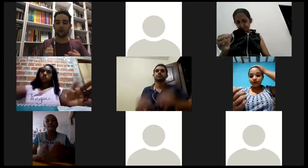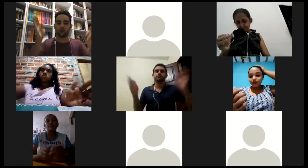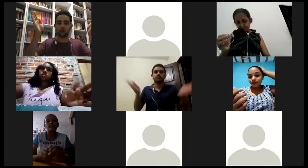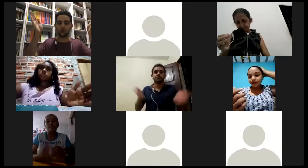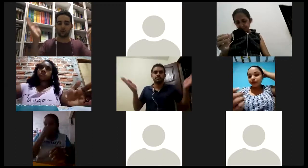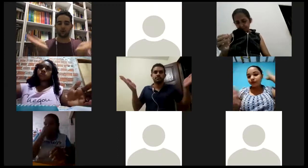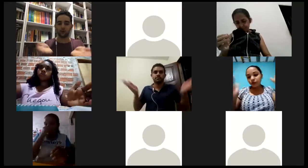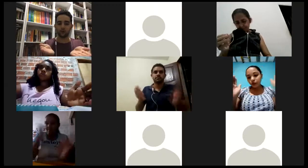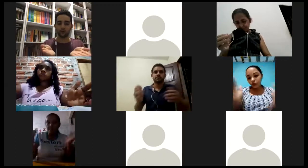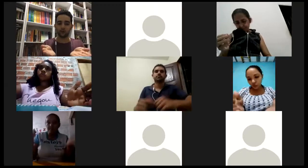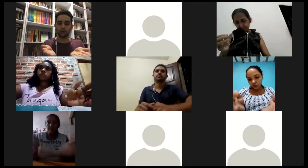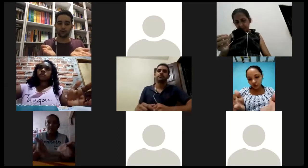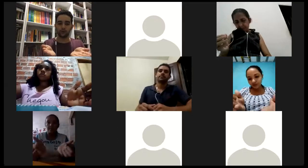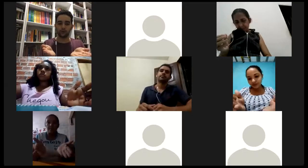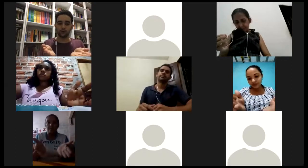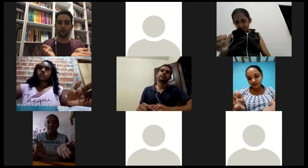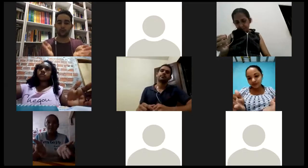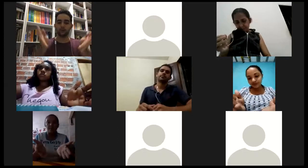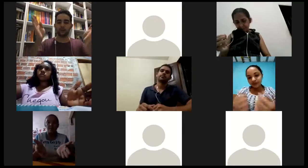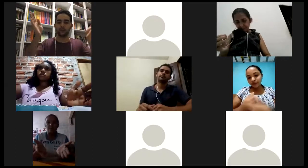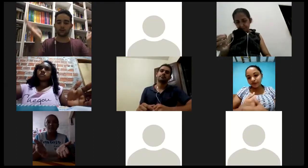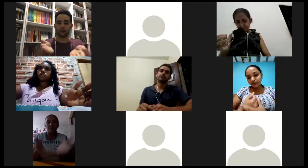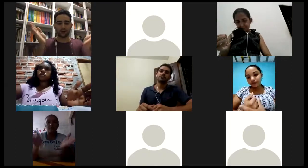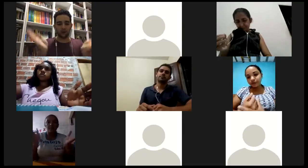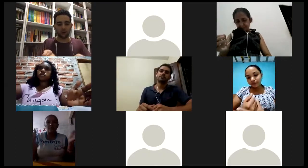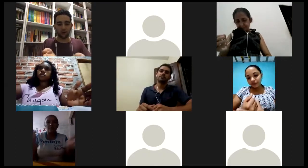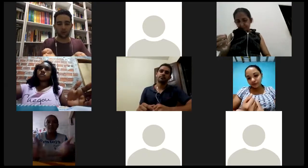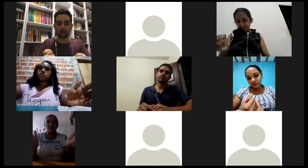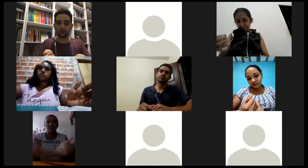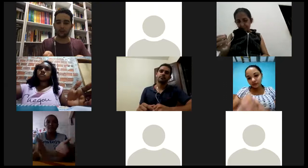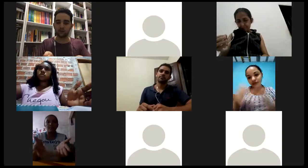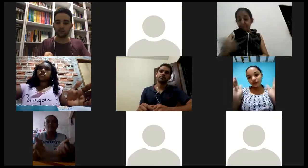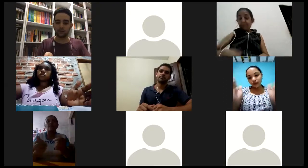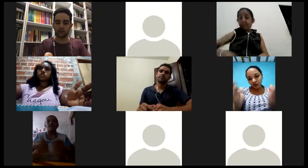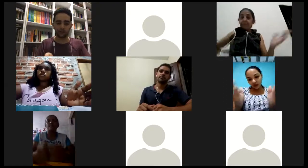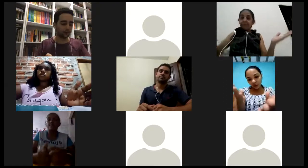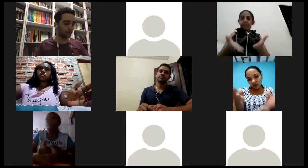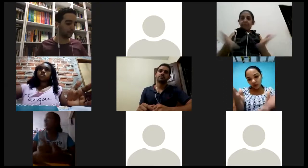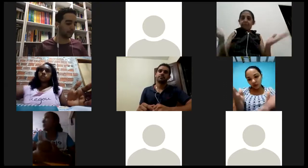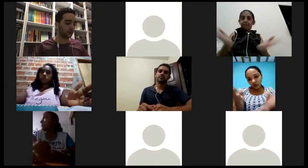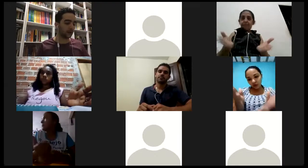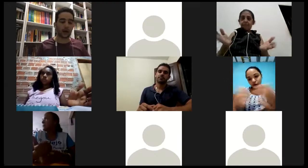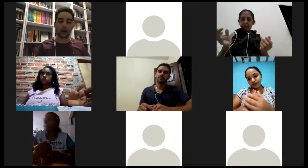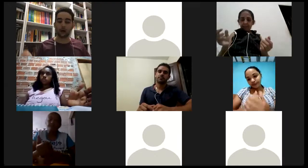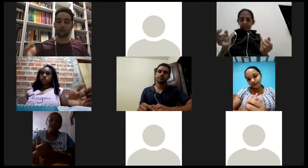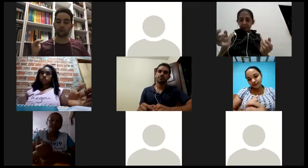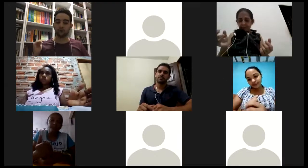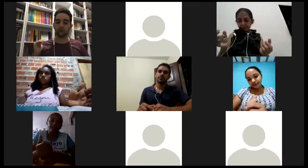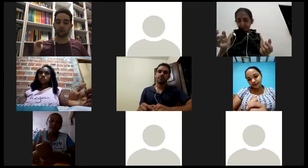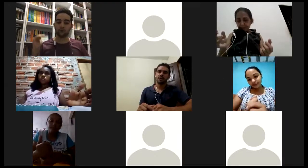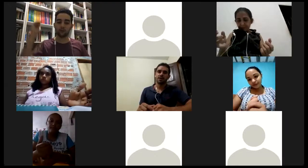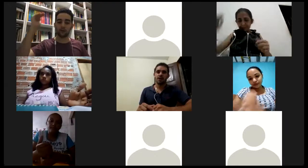agora. Então, hoje, uma vez. Se eu quero dizer que eu fiz isso agora, eu faço duas vezes rápido.